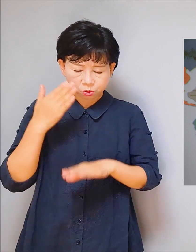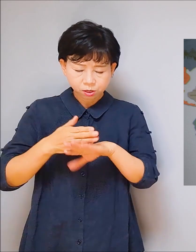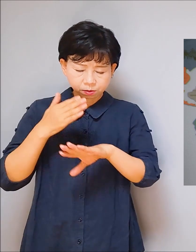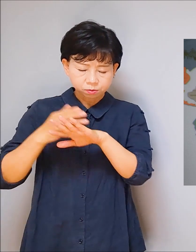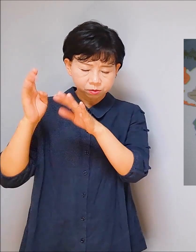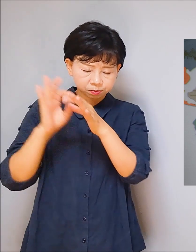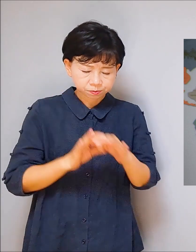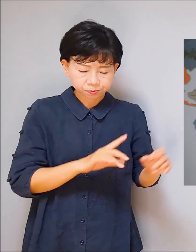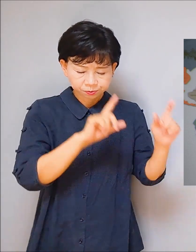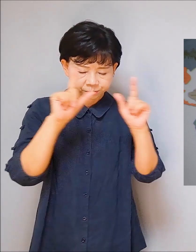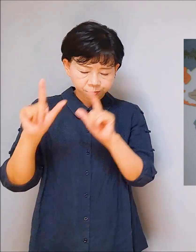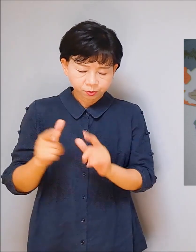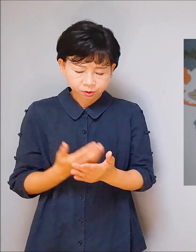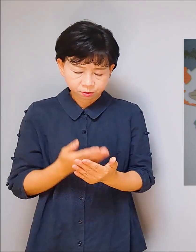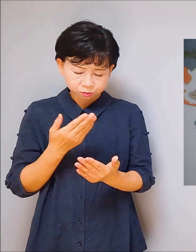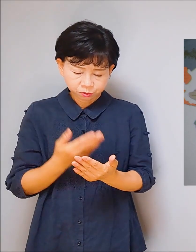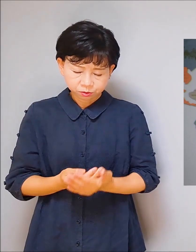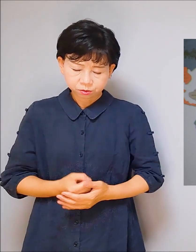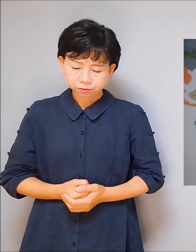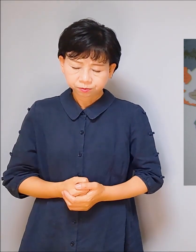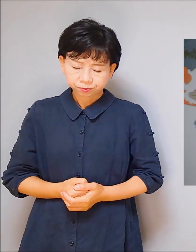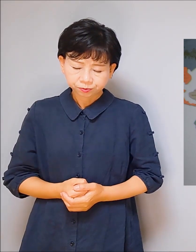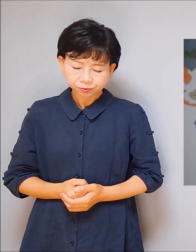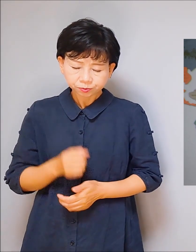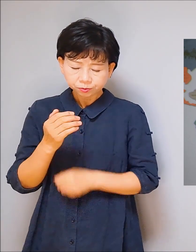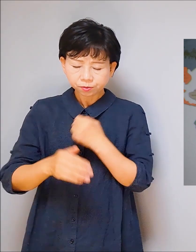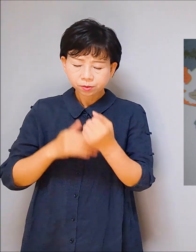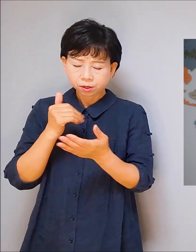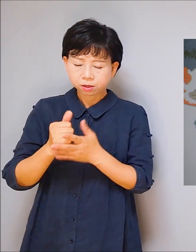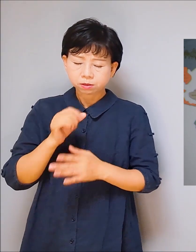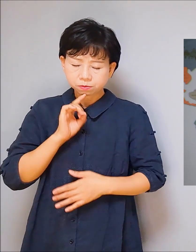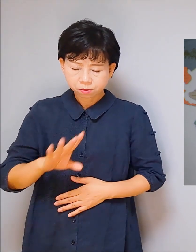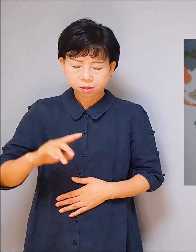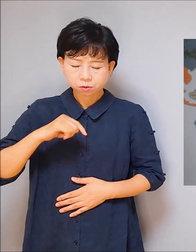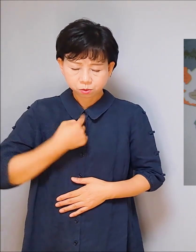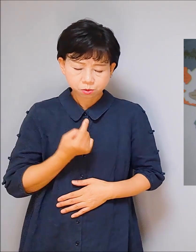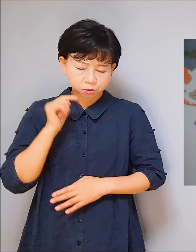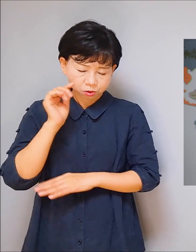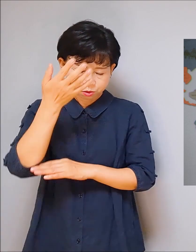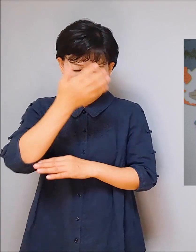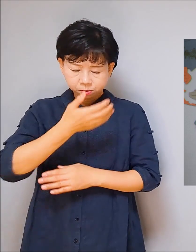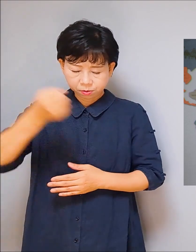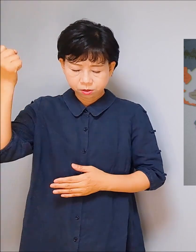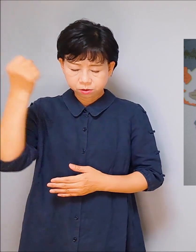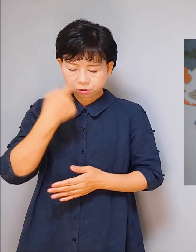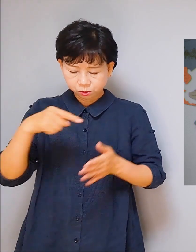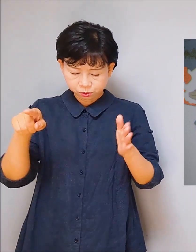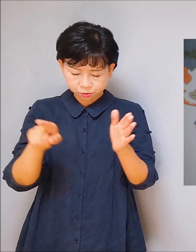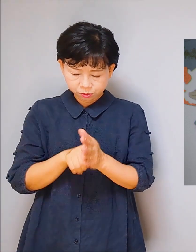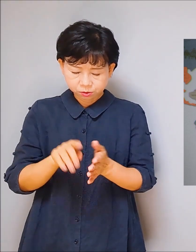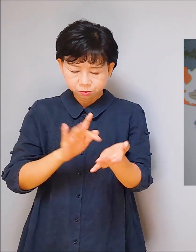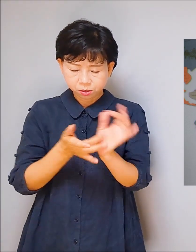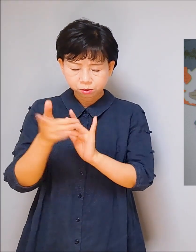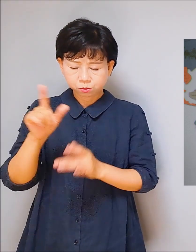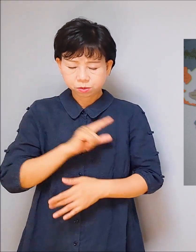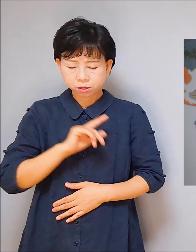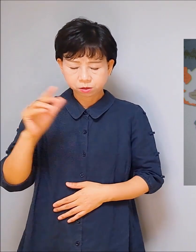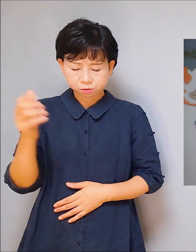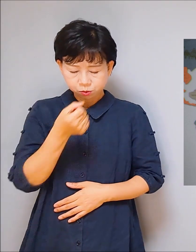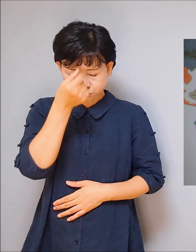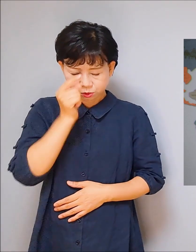살아가는 우리들 되게 하여 주시옵소서. 하나님만 홀로 영광 받아주실 줄 믿습니다. 예수님의